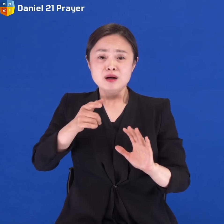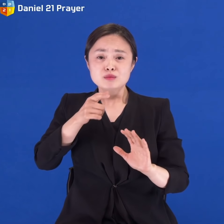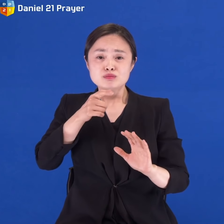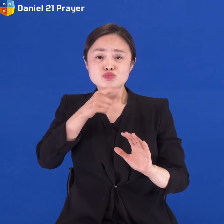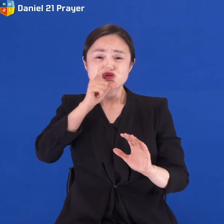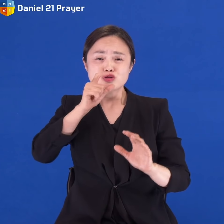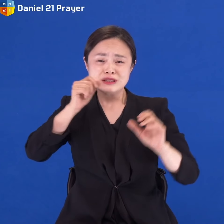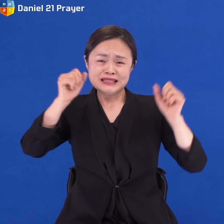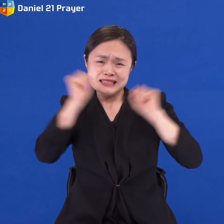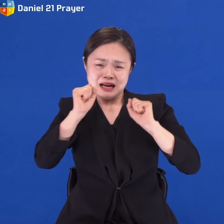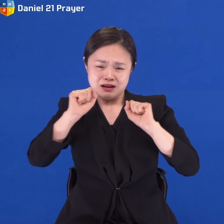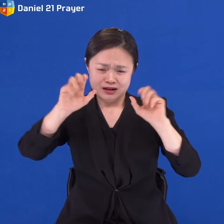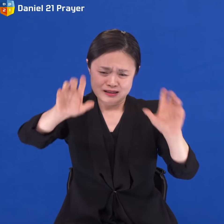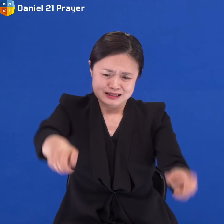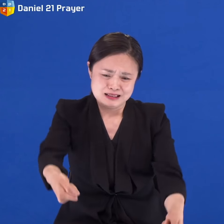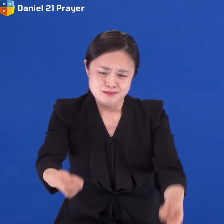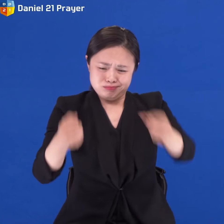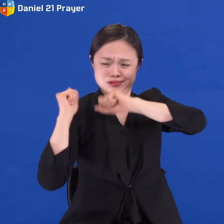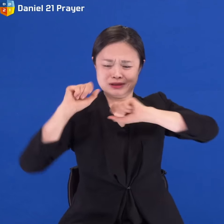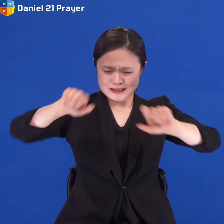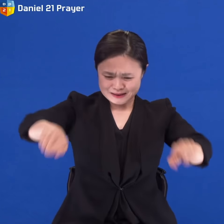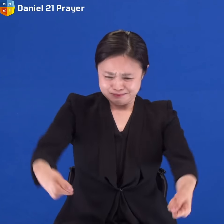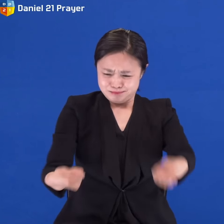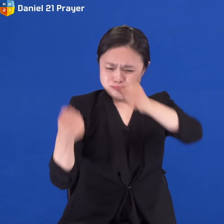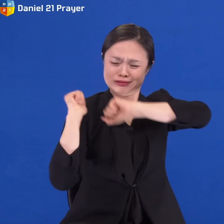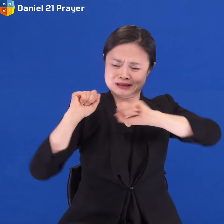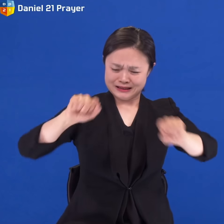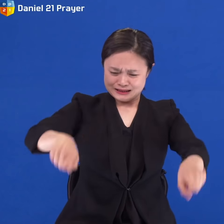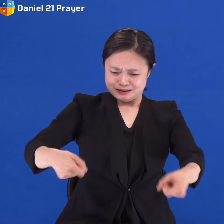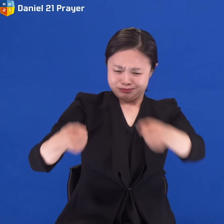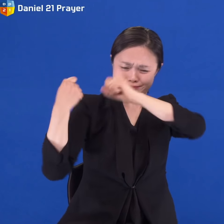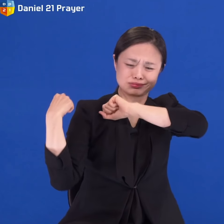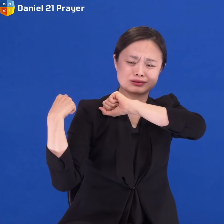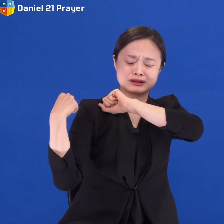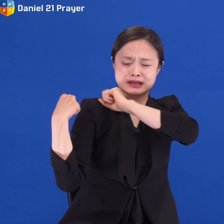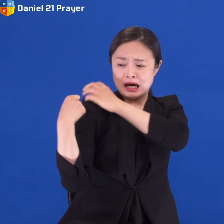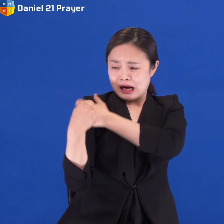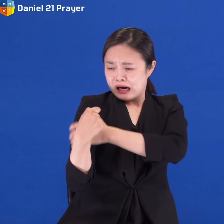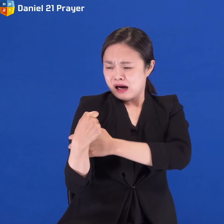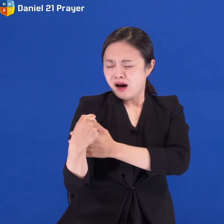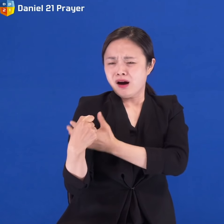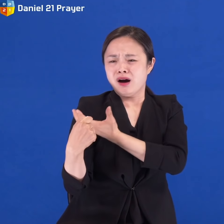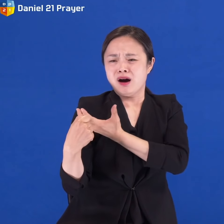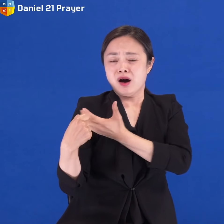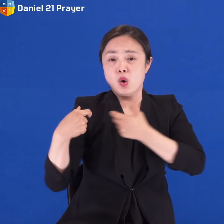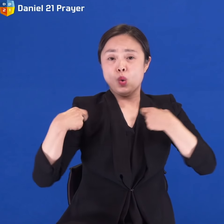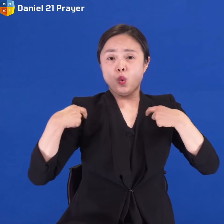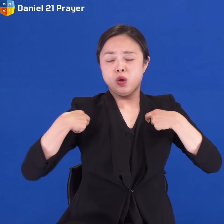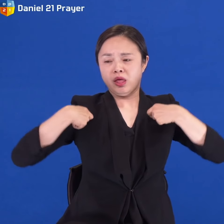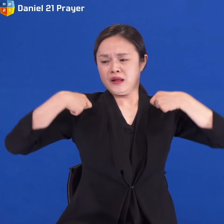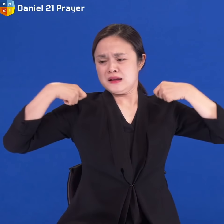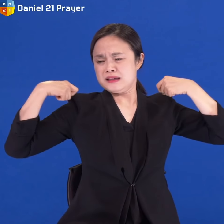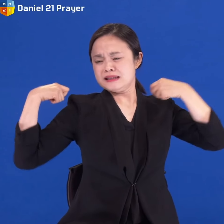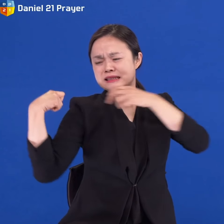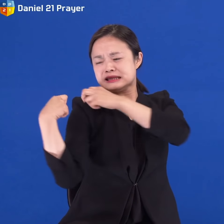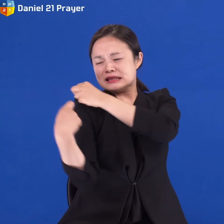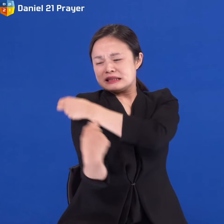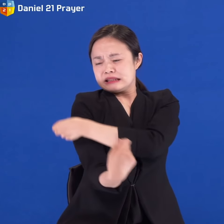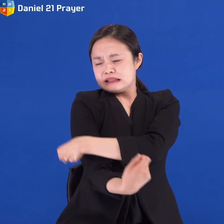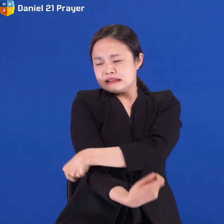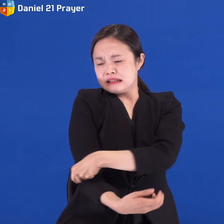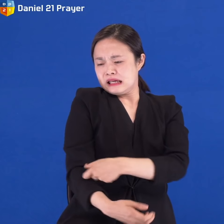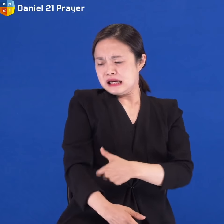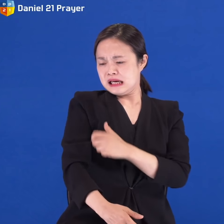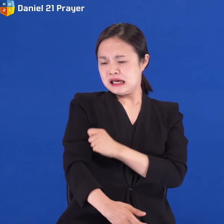열을 식히며 입었던 옷을 다 벗어야 했습니다. 그리고 방에